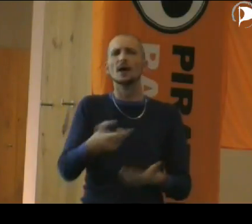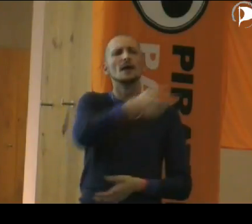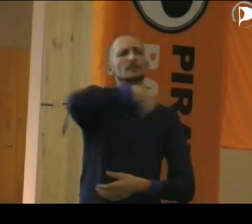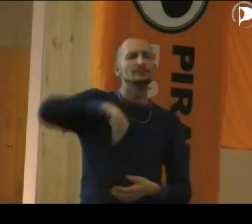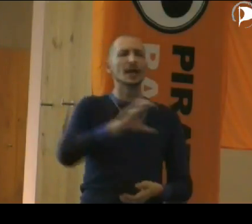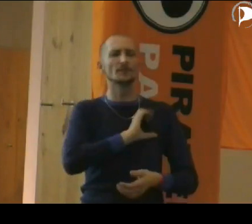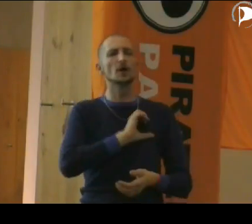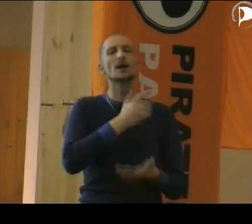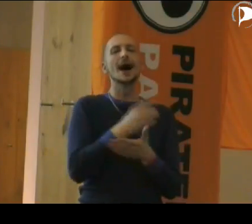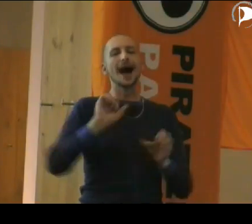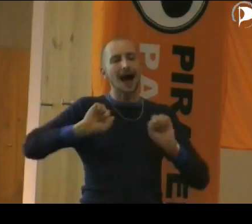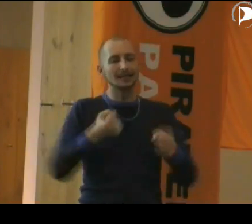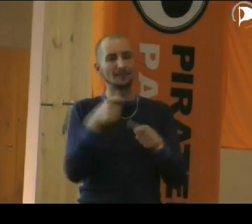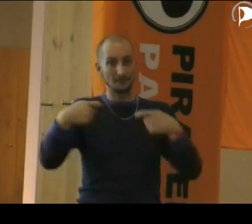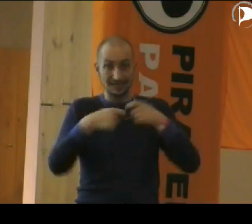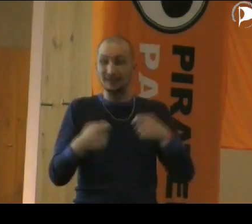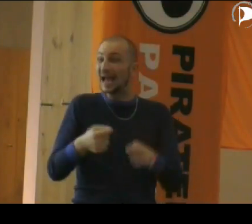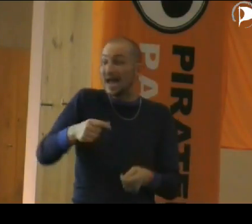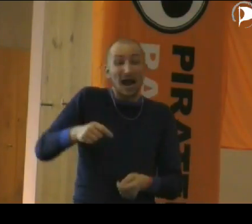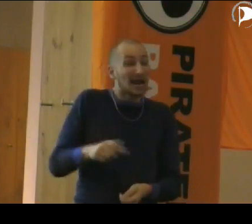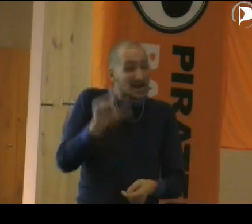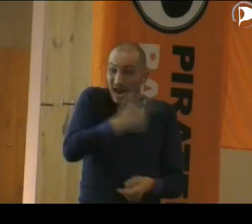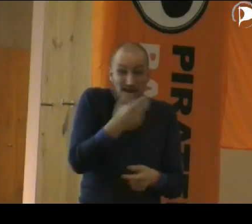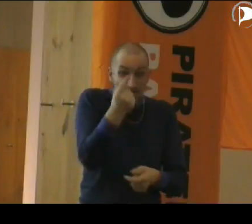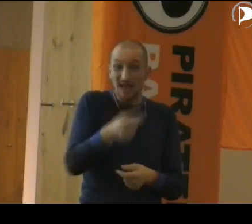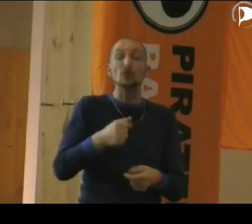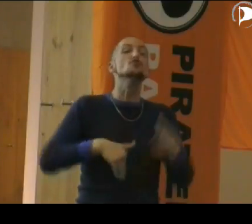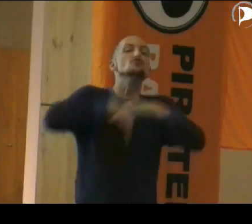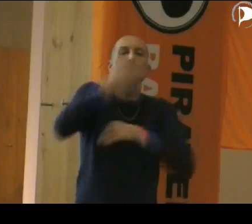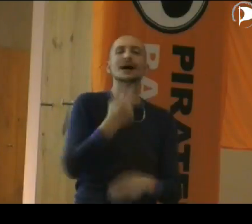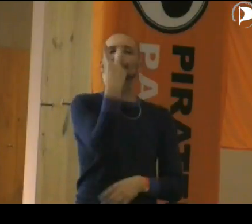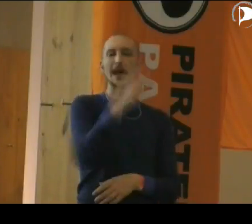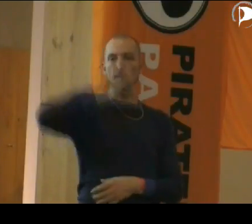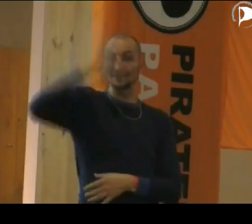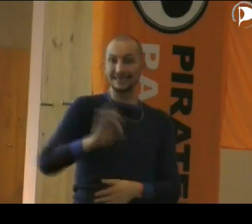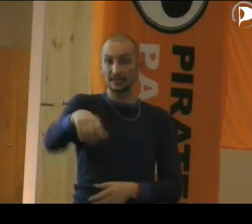mitglieder hatten viele noch gar kein geld und da hatten wir viel zeit prozent geworden